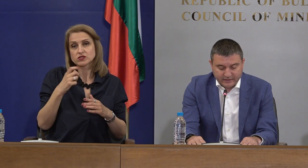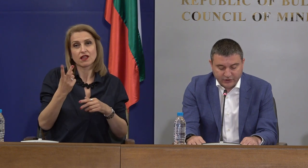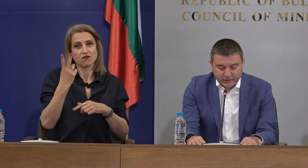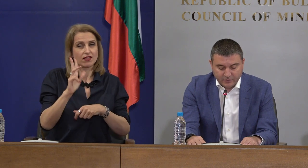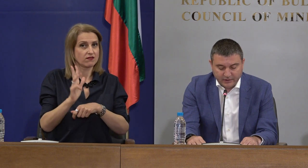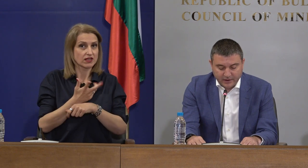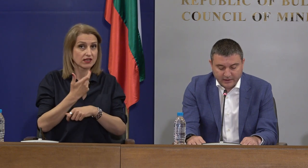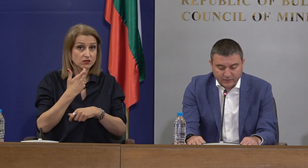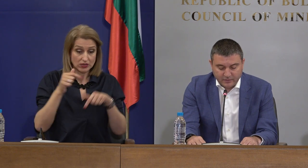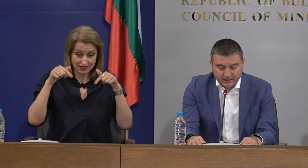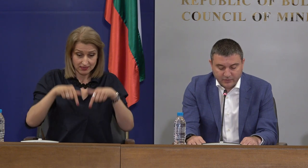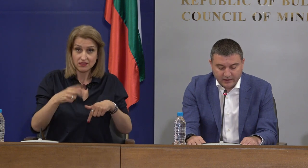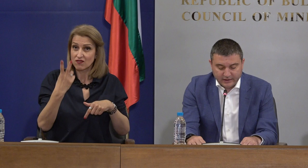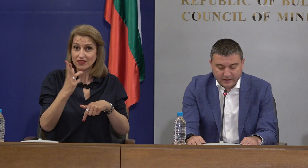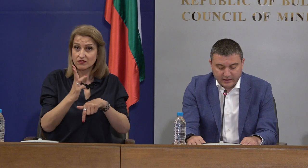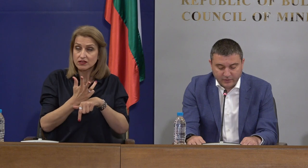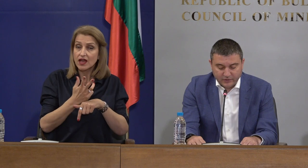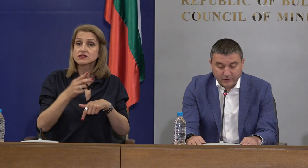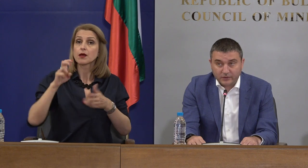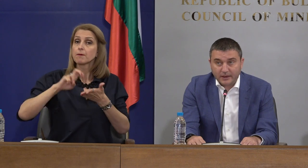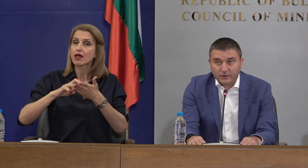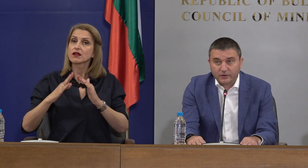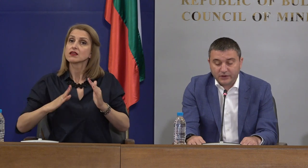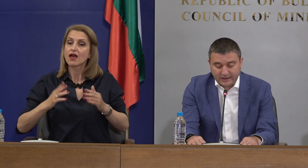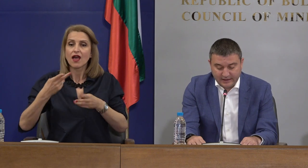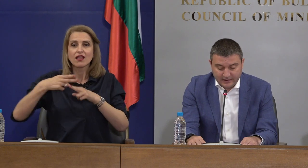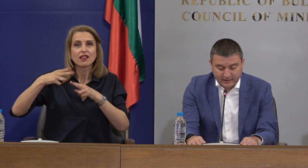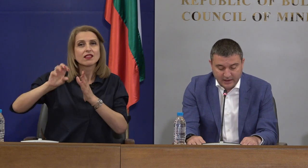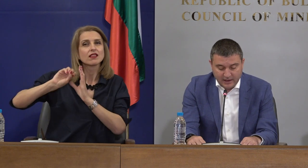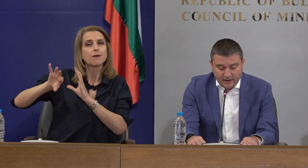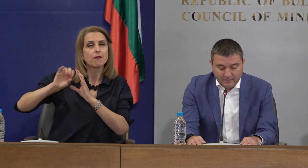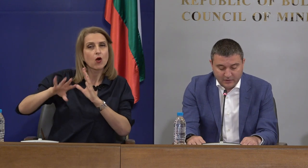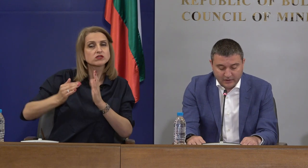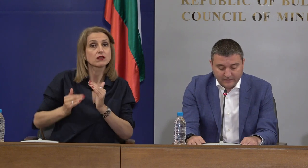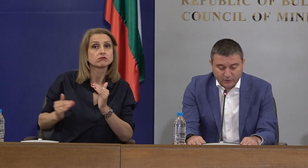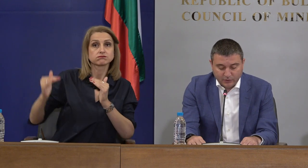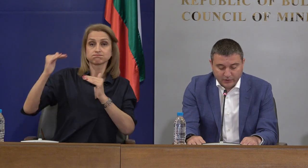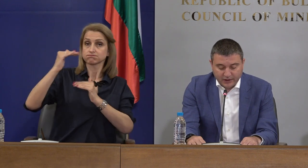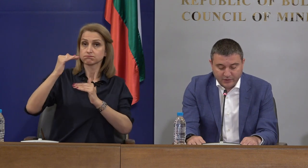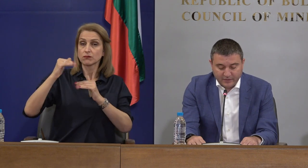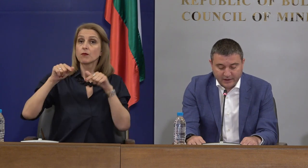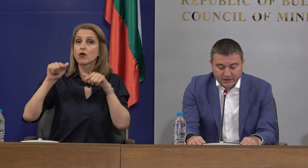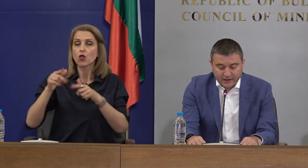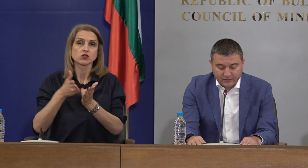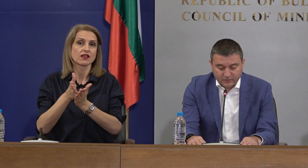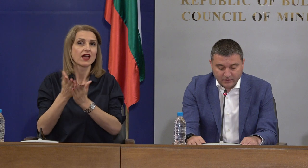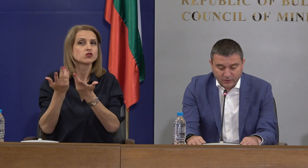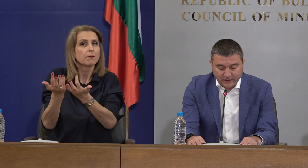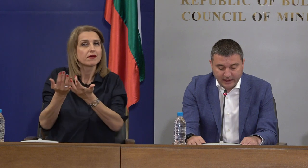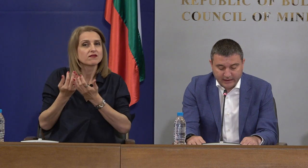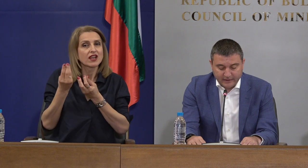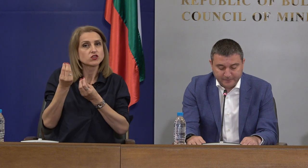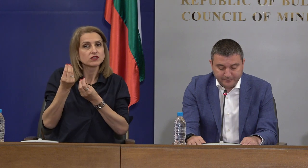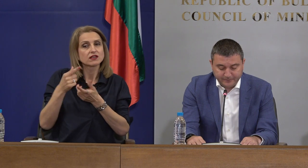През същата година банката успя да постигне ръст на депозитите от 761 милиона лева, като по този начин привлече средства от